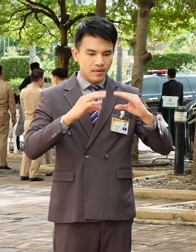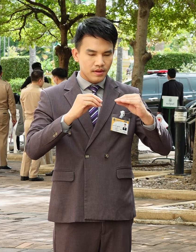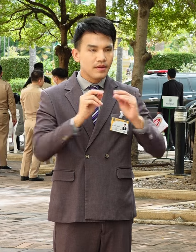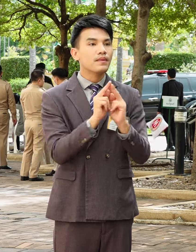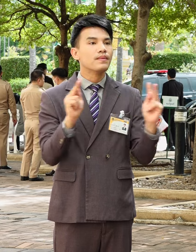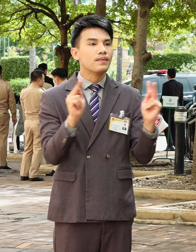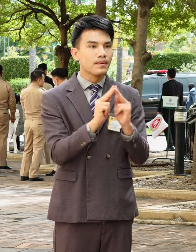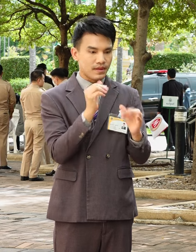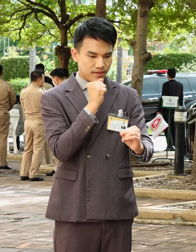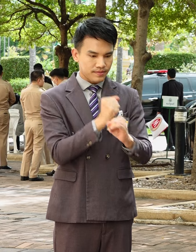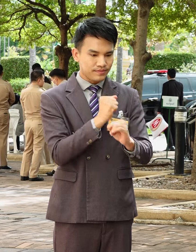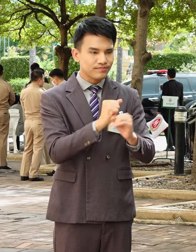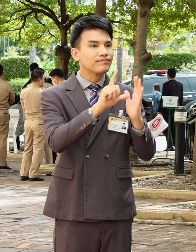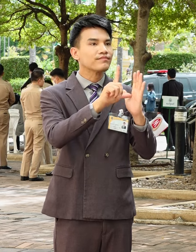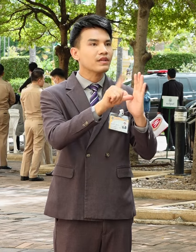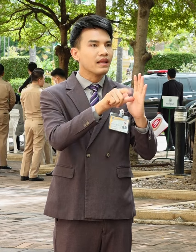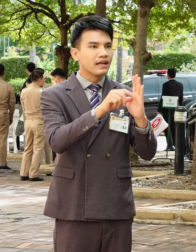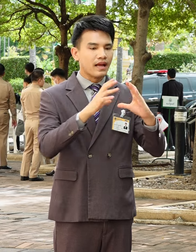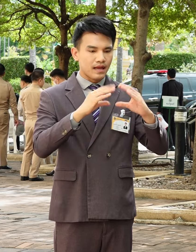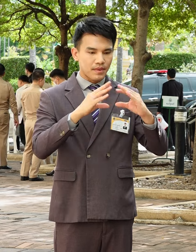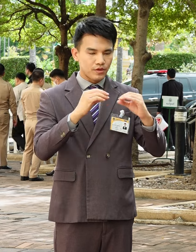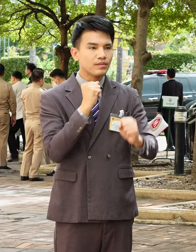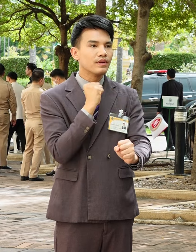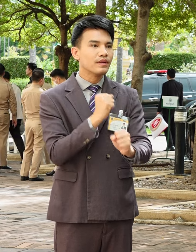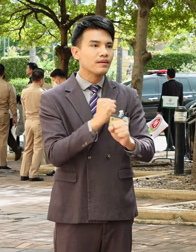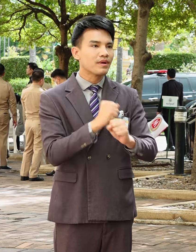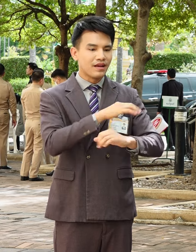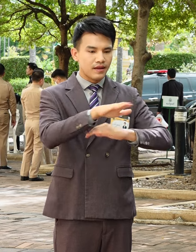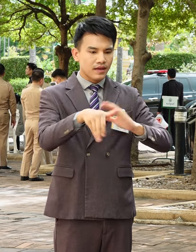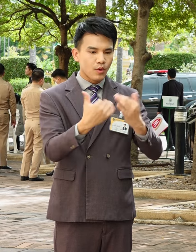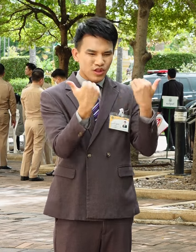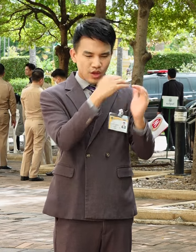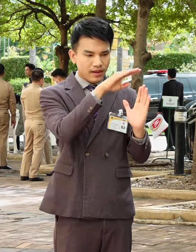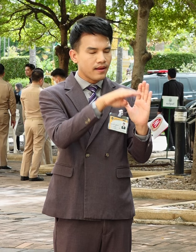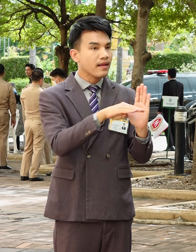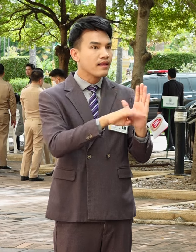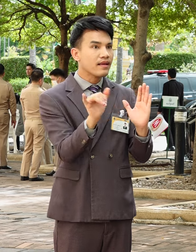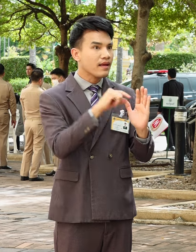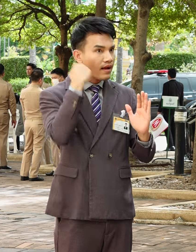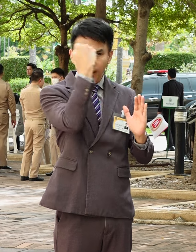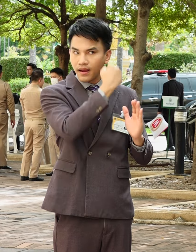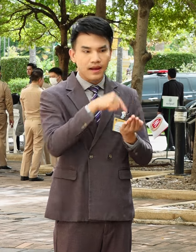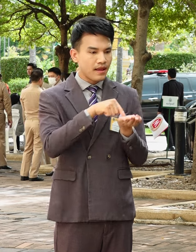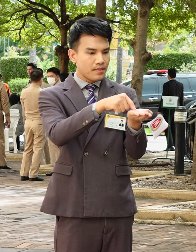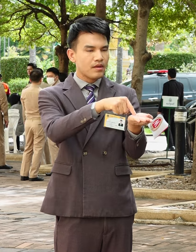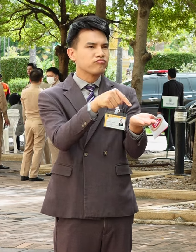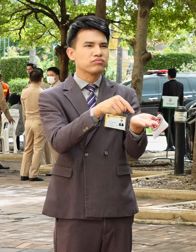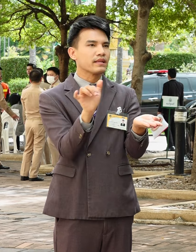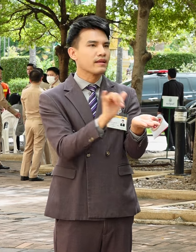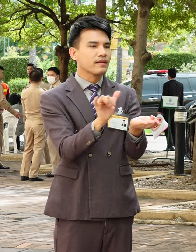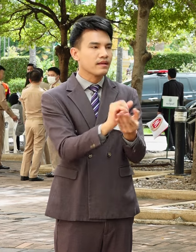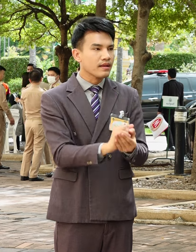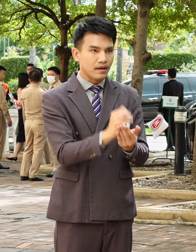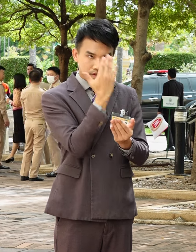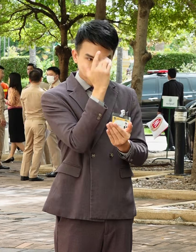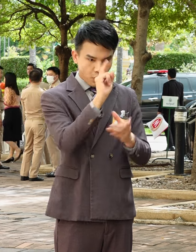หนึ่งในคณะกรรมการแล้วก็เป็นเลขาธิการของคณะด้วยนั้นเนี่ยก็ยังไม่ทราบเหมือนกันว่าใครเป็นผู้เสนอนะครับเพราะว่าใน